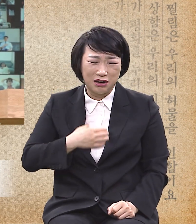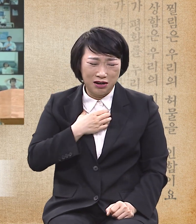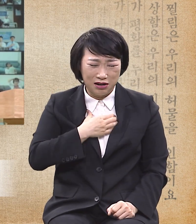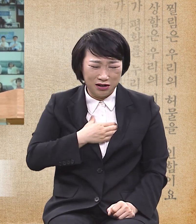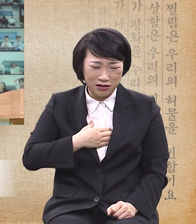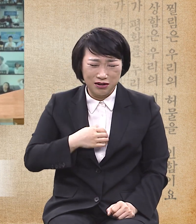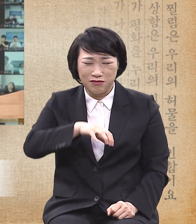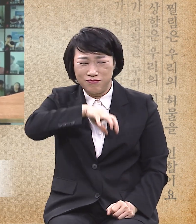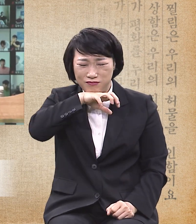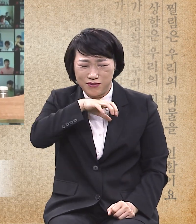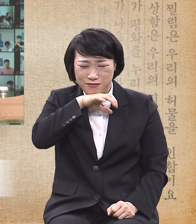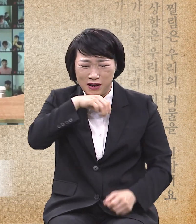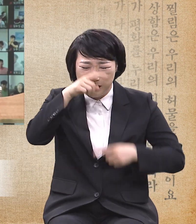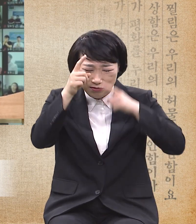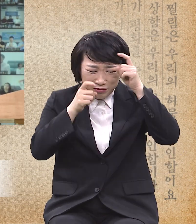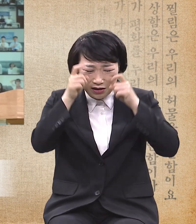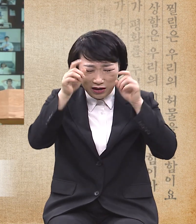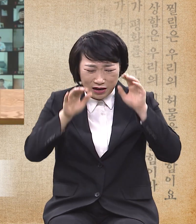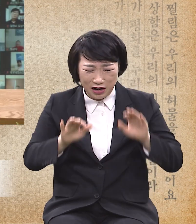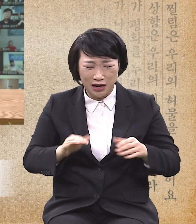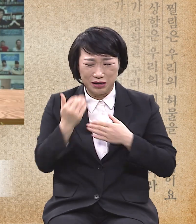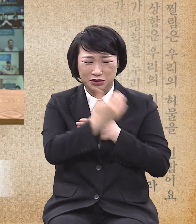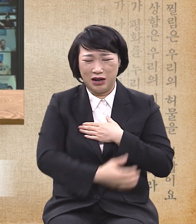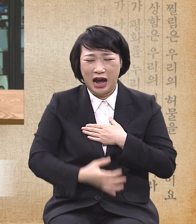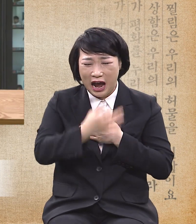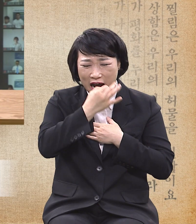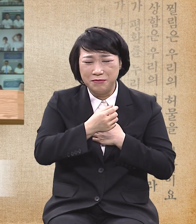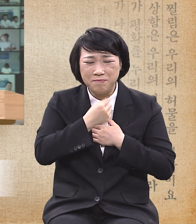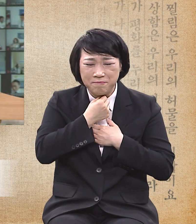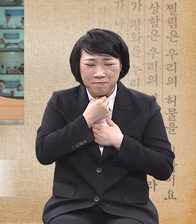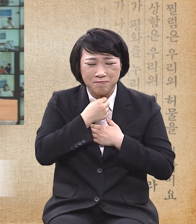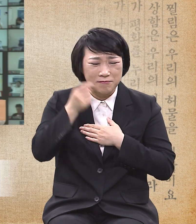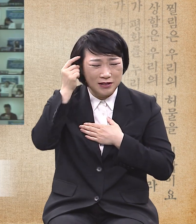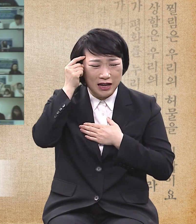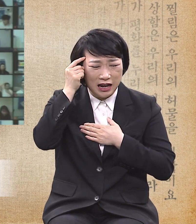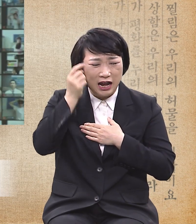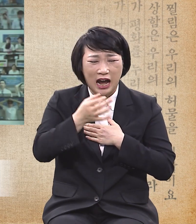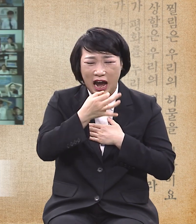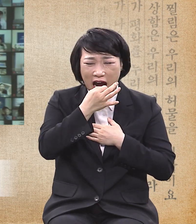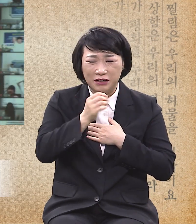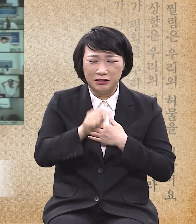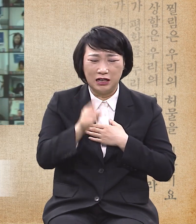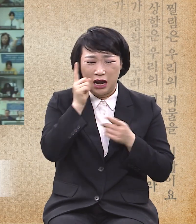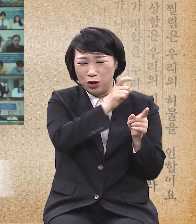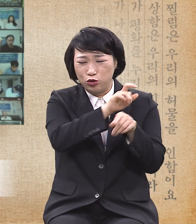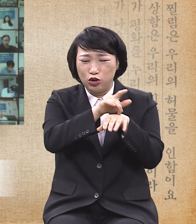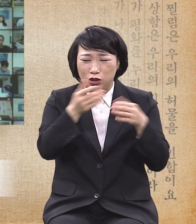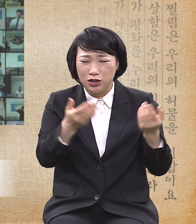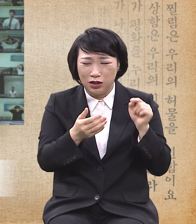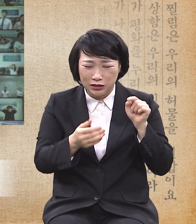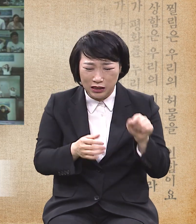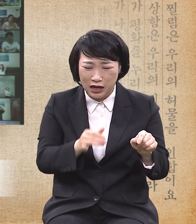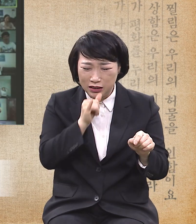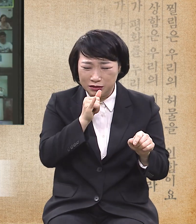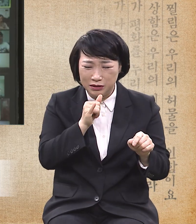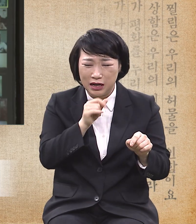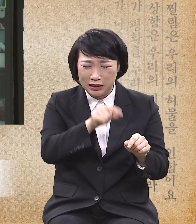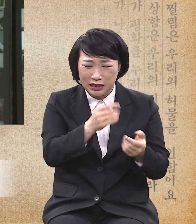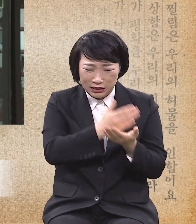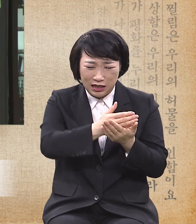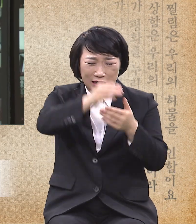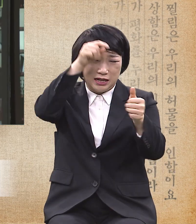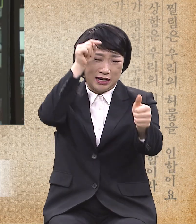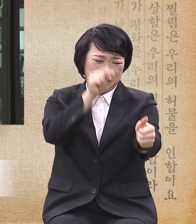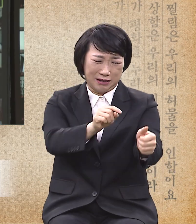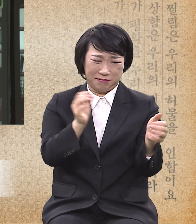걱정, 불만, 불평, 육신의 소욕, 생각, 정욕, 마귀사단 귀신 역사야 너는